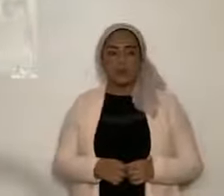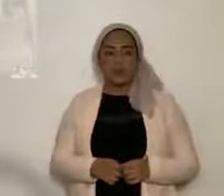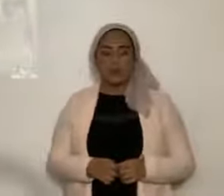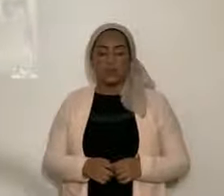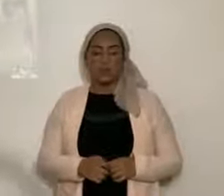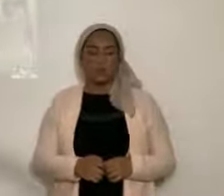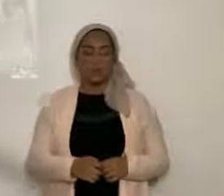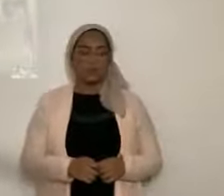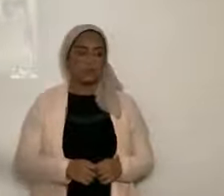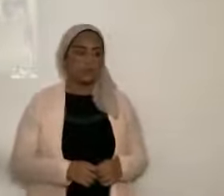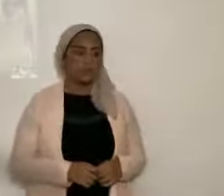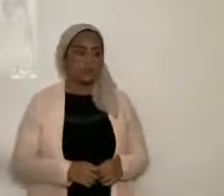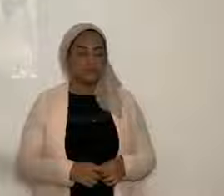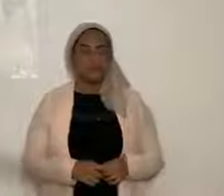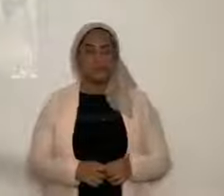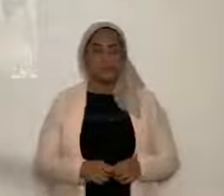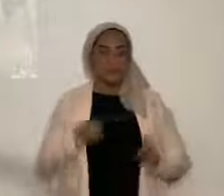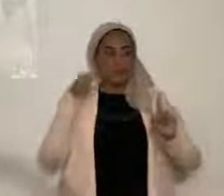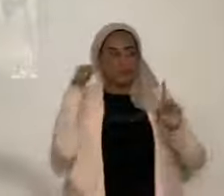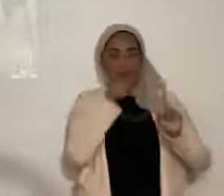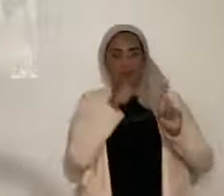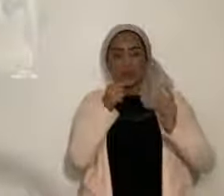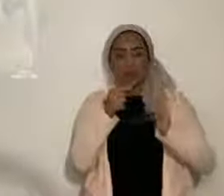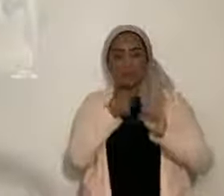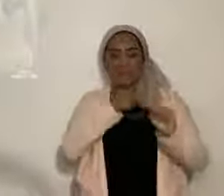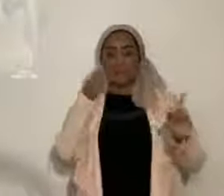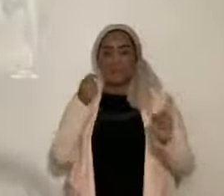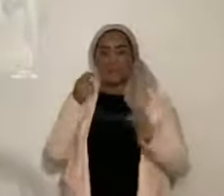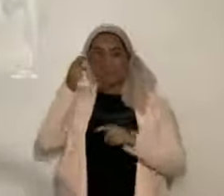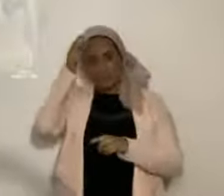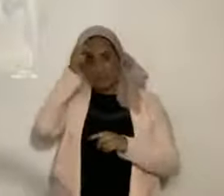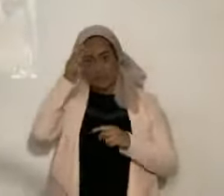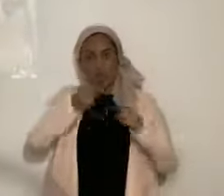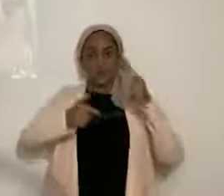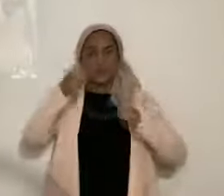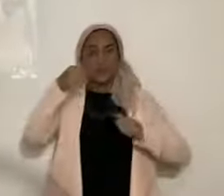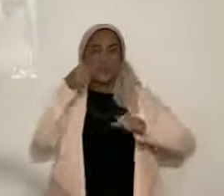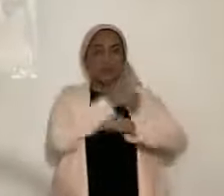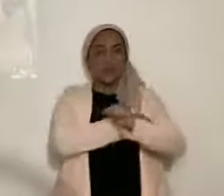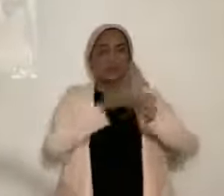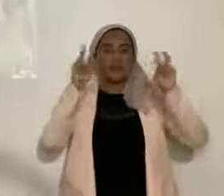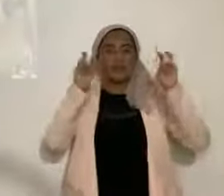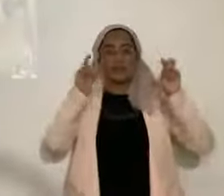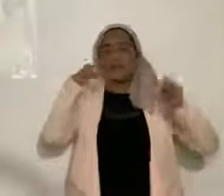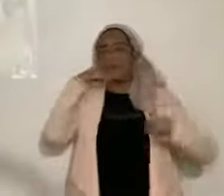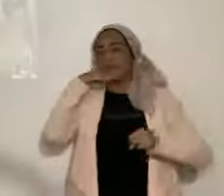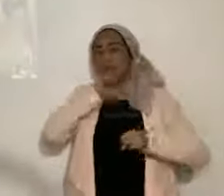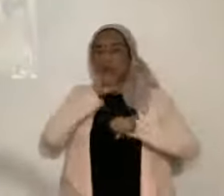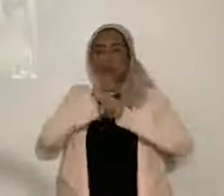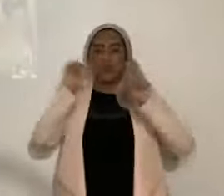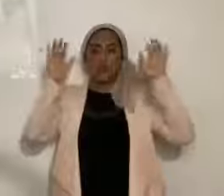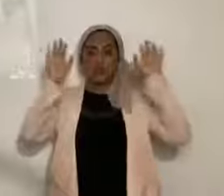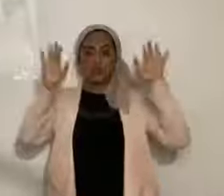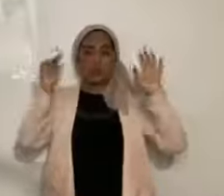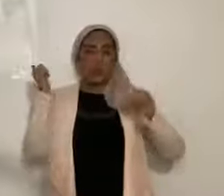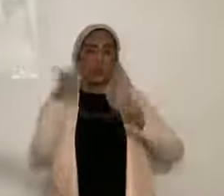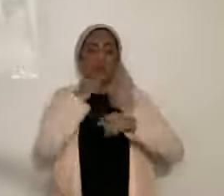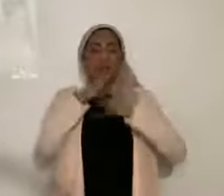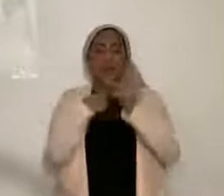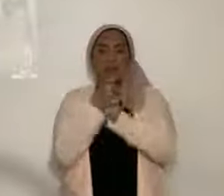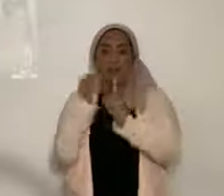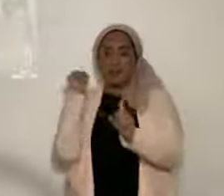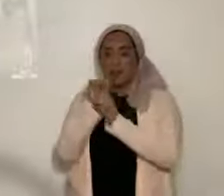venida. Inicuo, cuyo advenimiento es por obra de Satanás, con gran poder y señales y prodigios mentirosos, y con todo engaño de